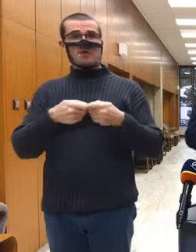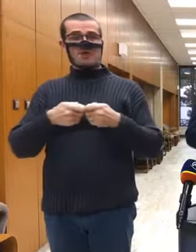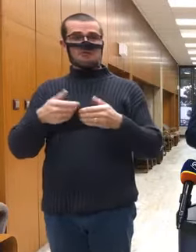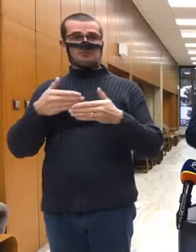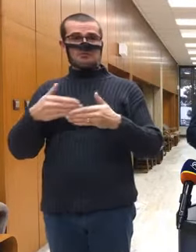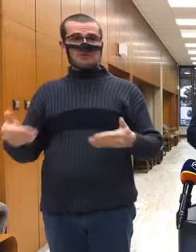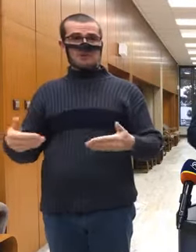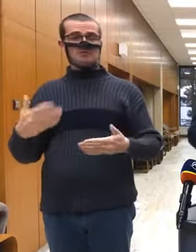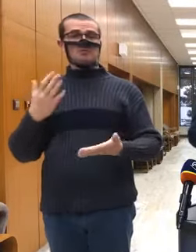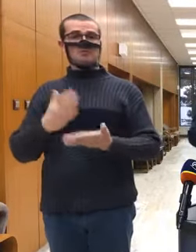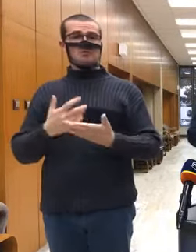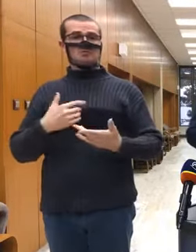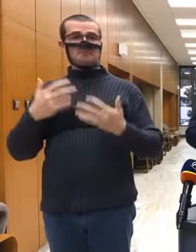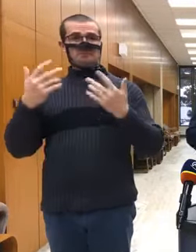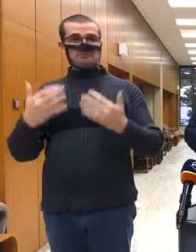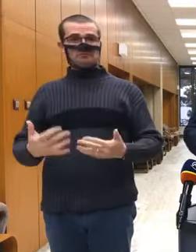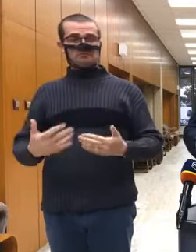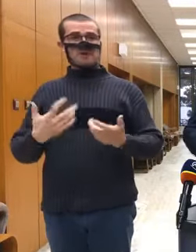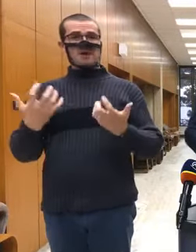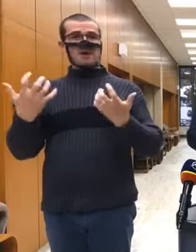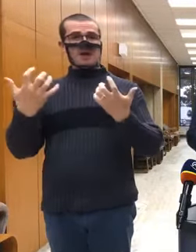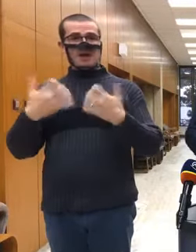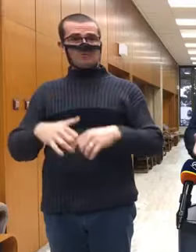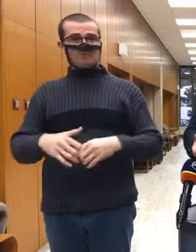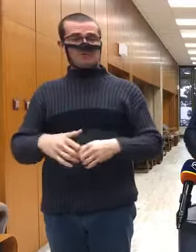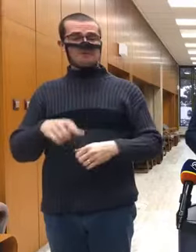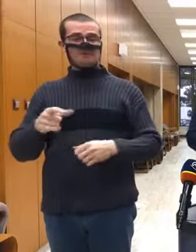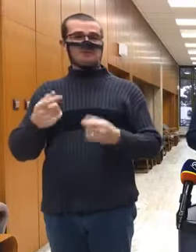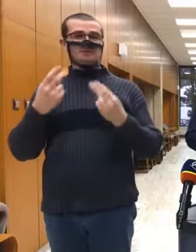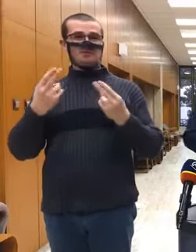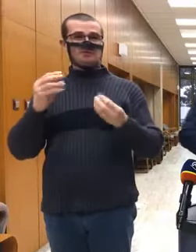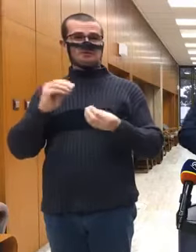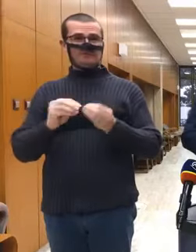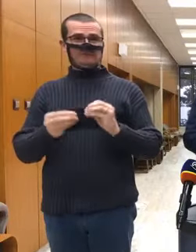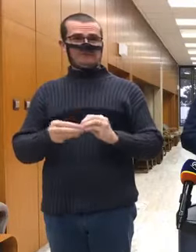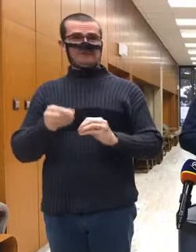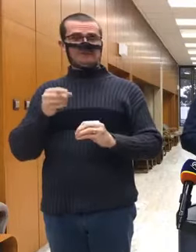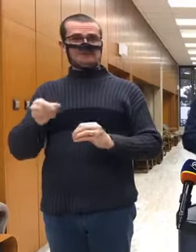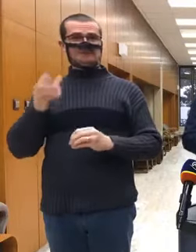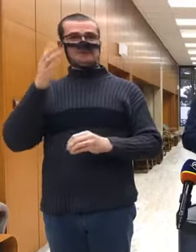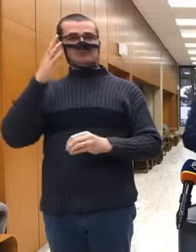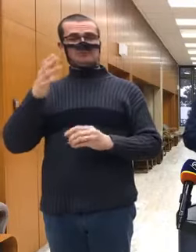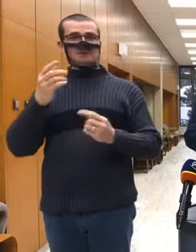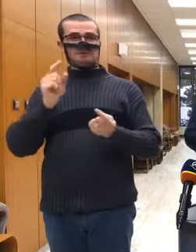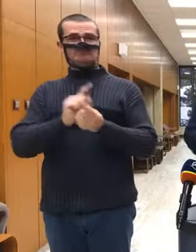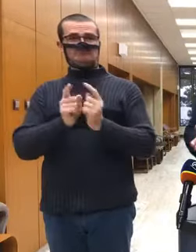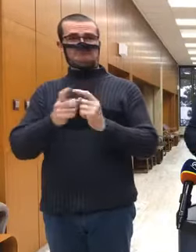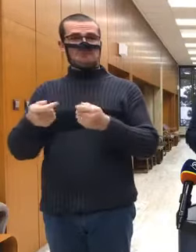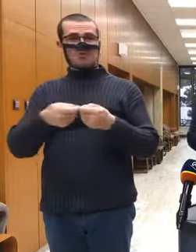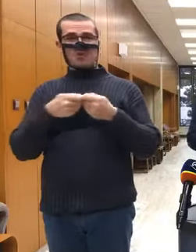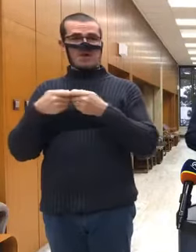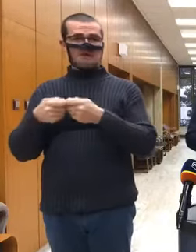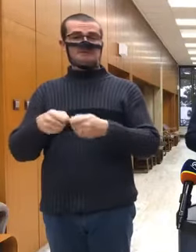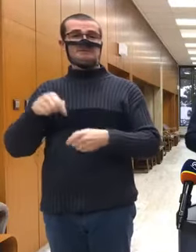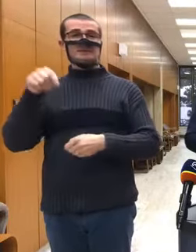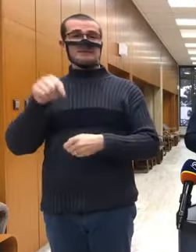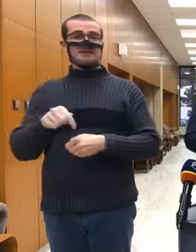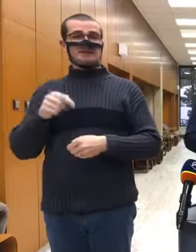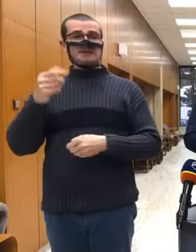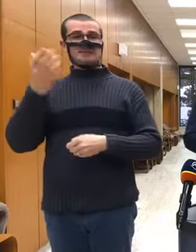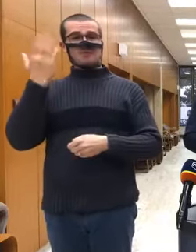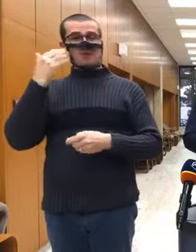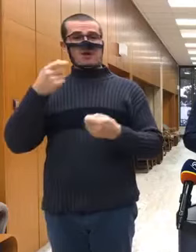tak nejak rátal, že automaticky o dôležitých veciach sa budeme radiť v koalícii. Tentokrát bola